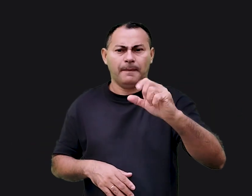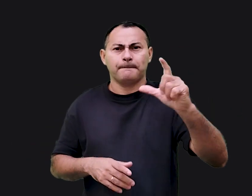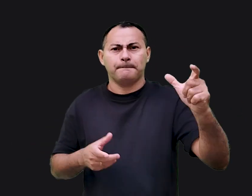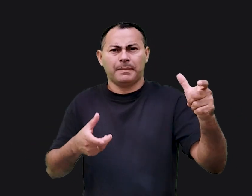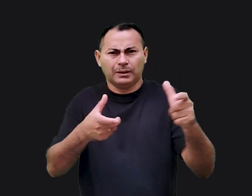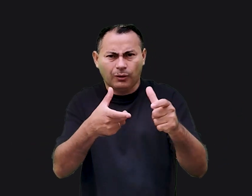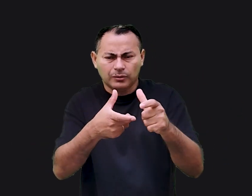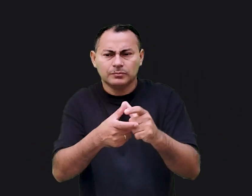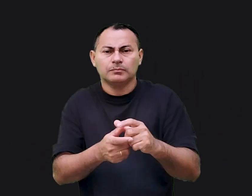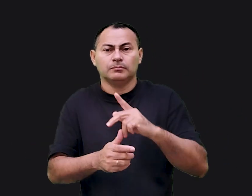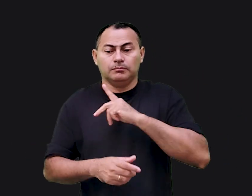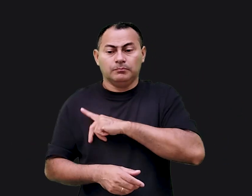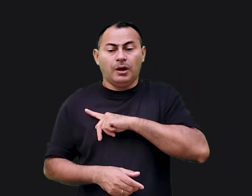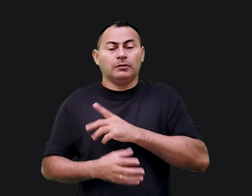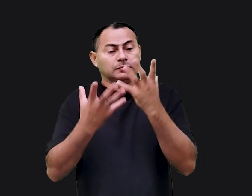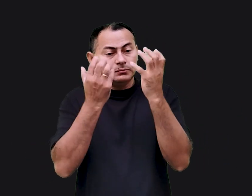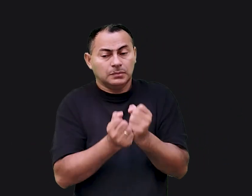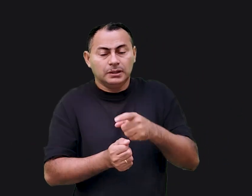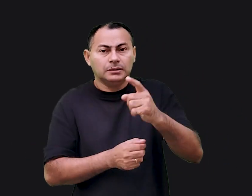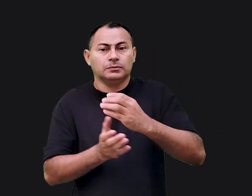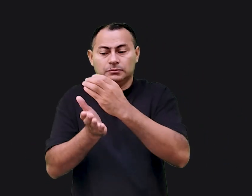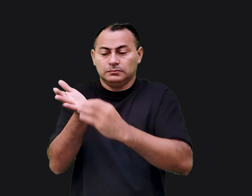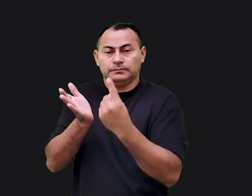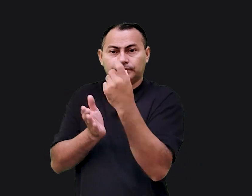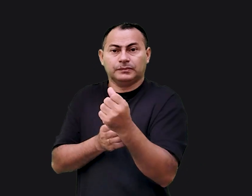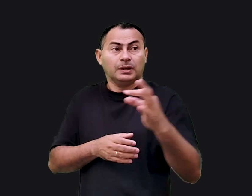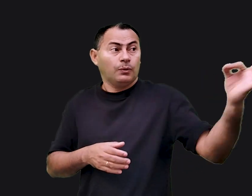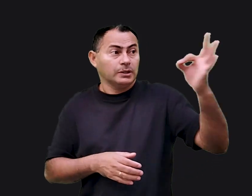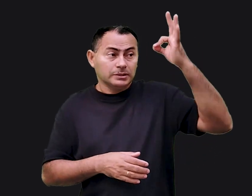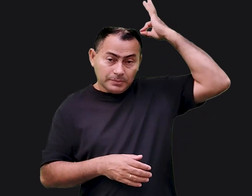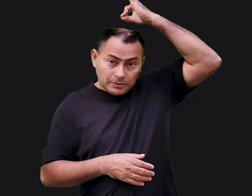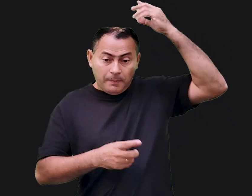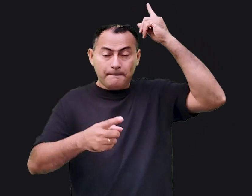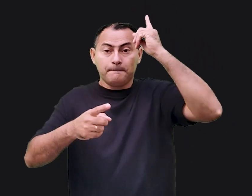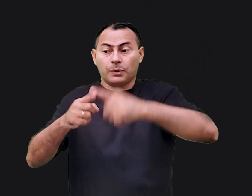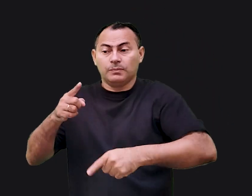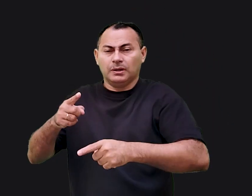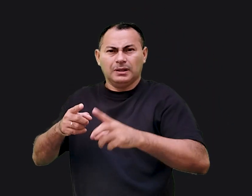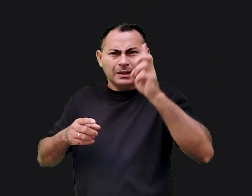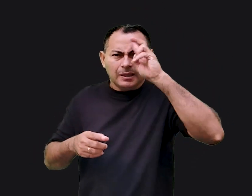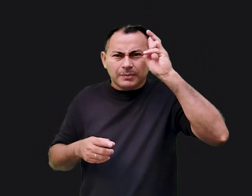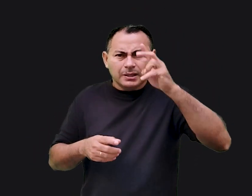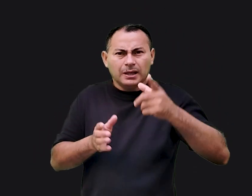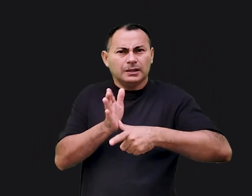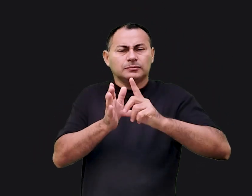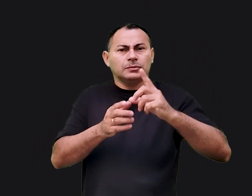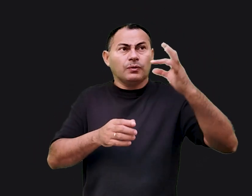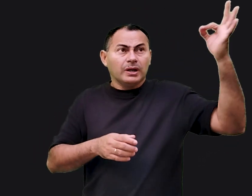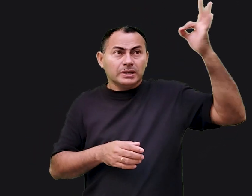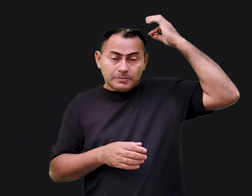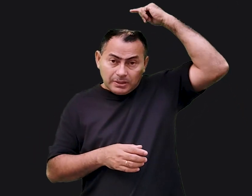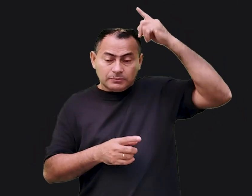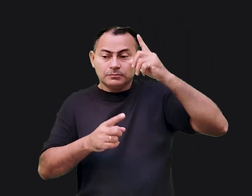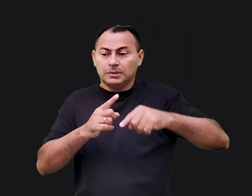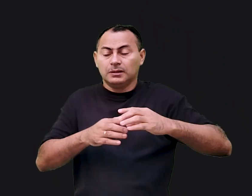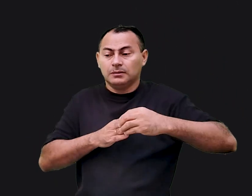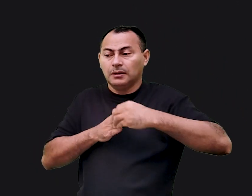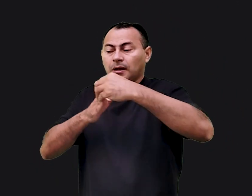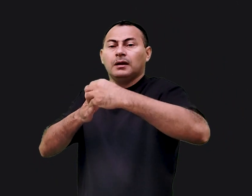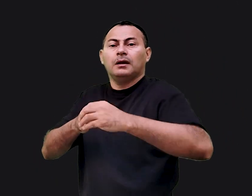Paulo se propôs a ir para a Ásia no Capítulo 16 o espírito santo proibiu você está lembrado o espírito santo dirigiu primeiro para